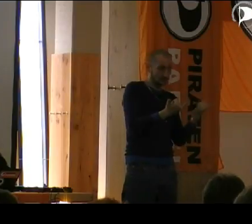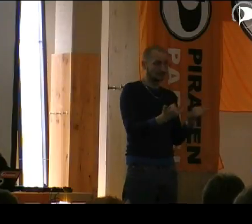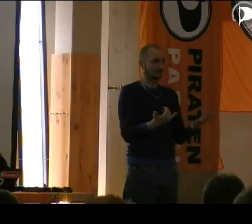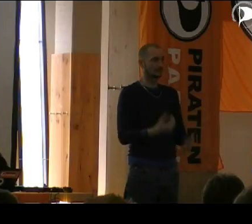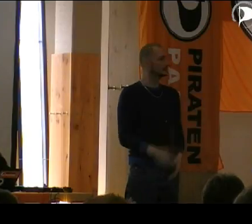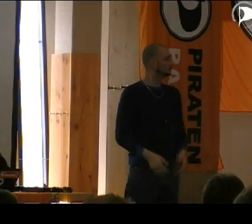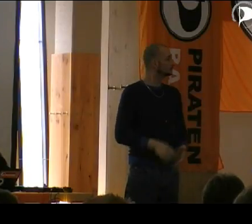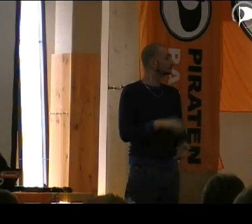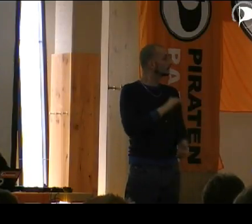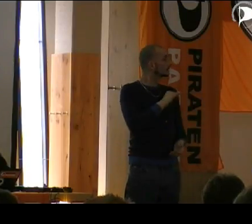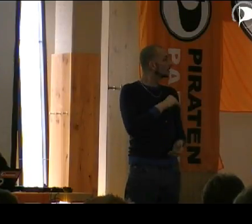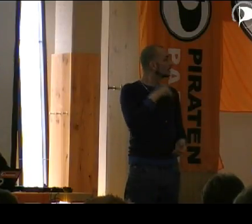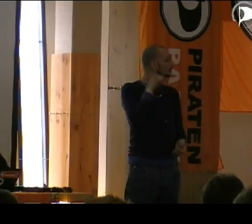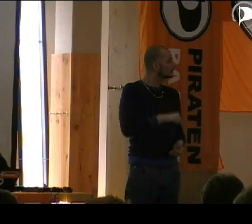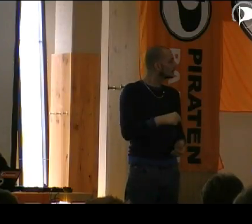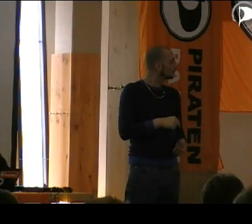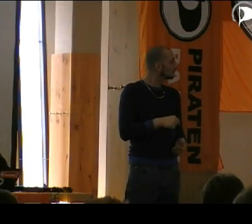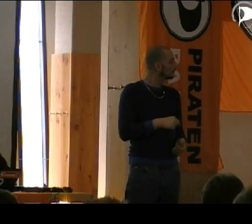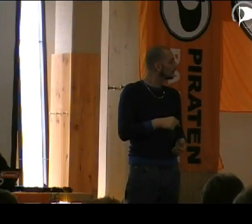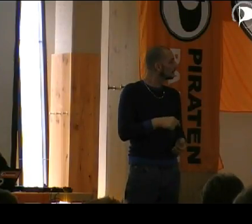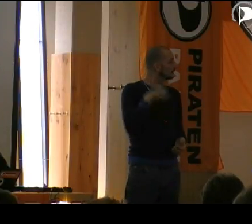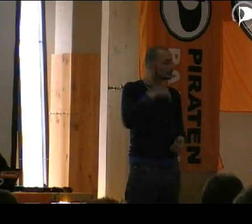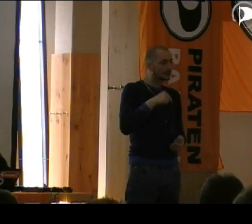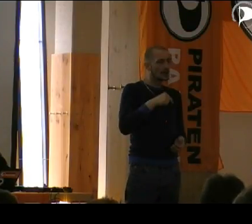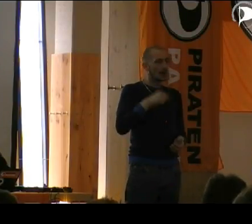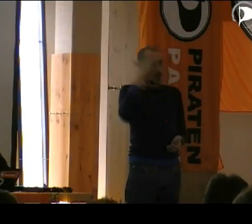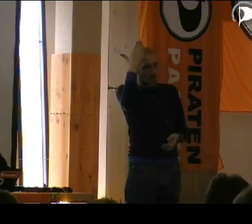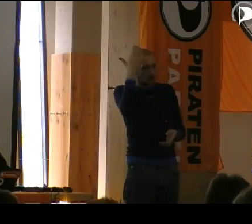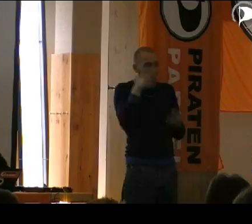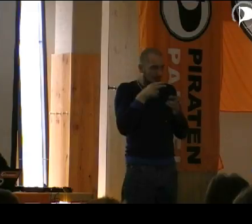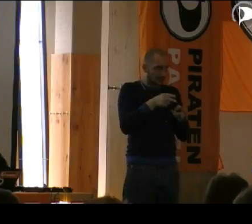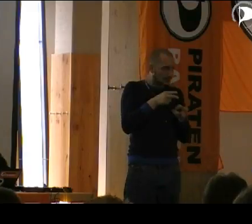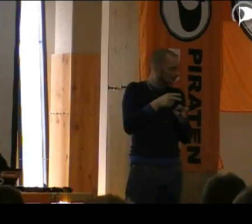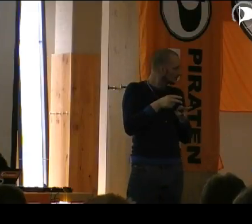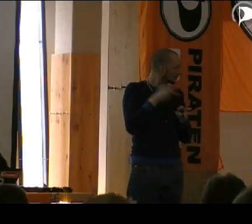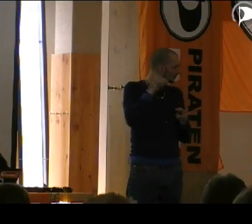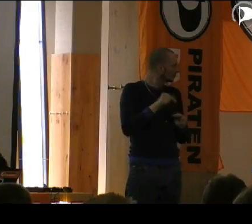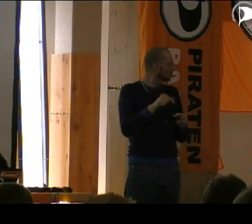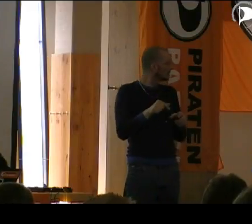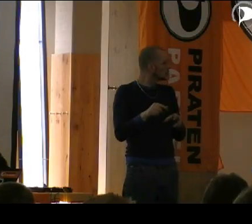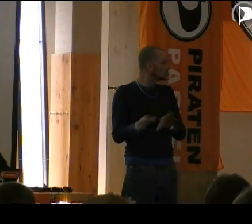fast wie gesagt aber politik ist die stetigkeit drei punkte